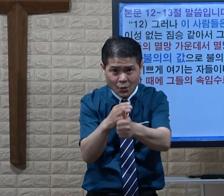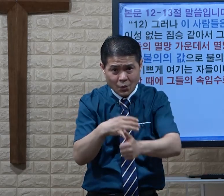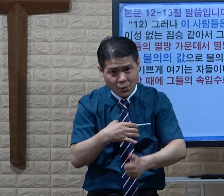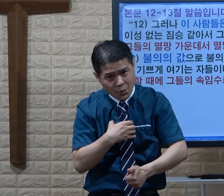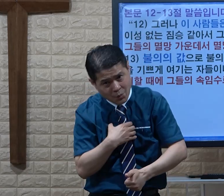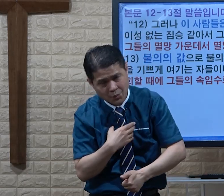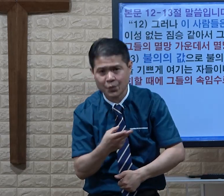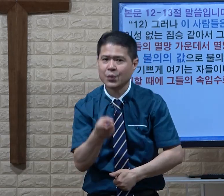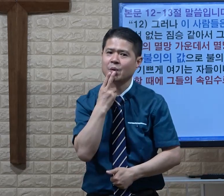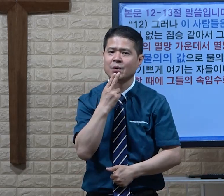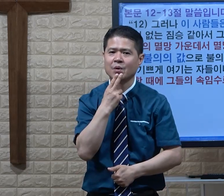잡아서